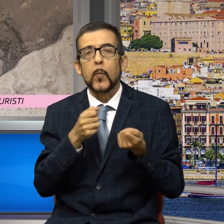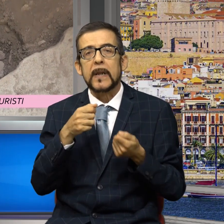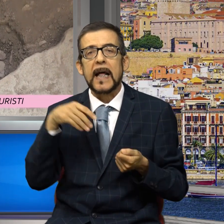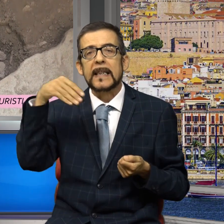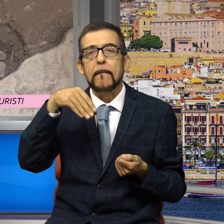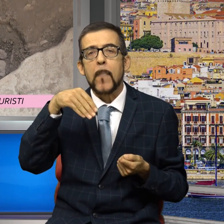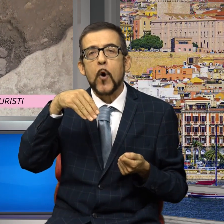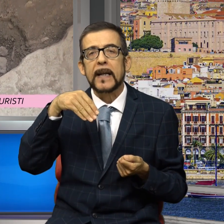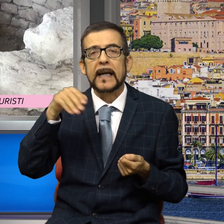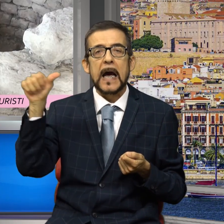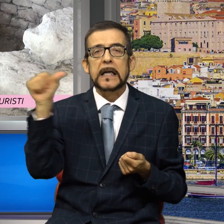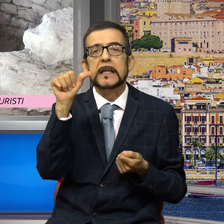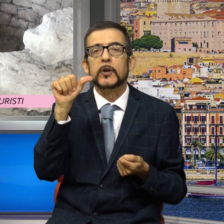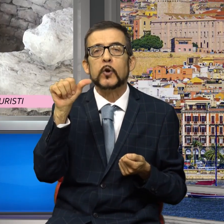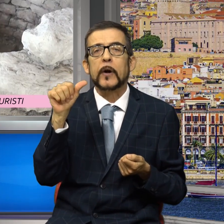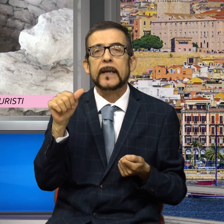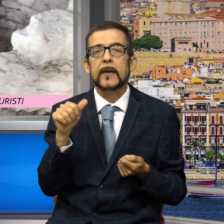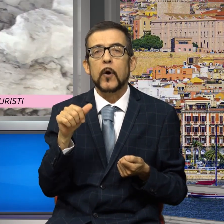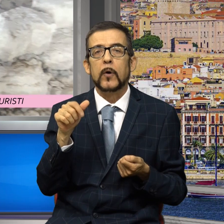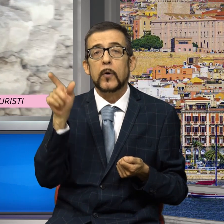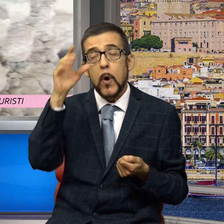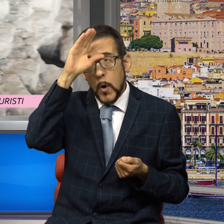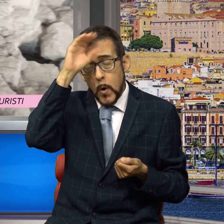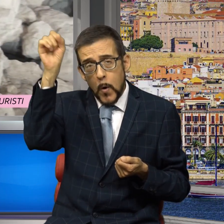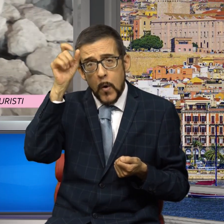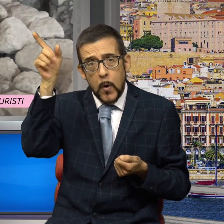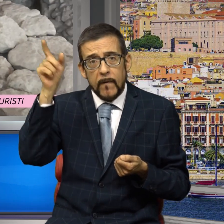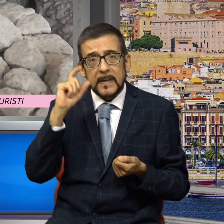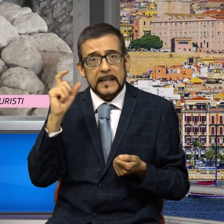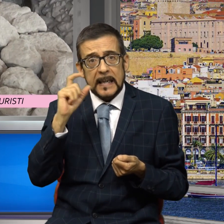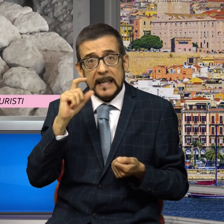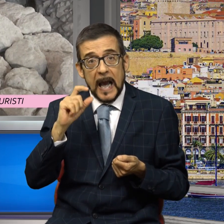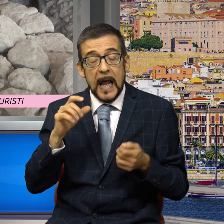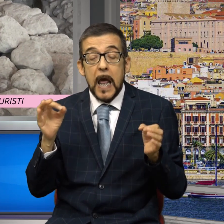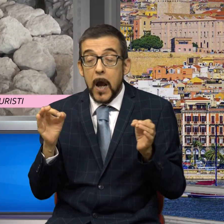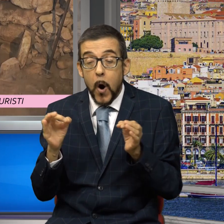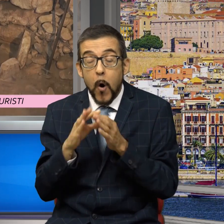iscrizioni sul sito dell'Università di Cagliari offrono un'opportunità per il futuro